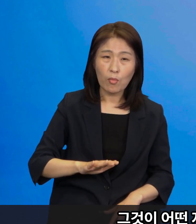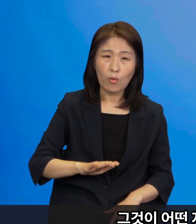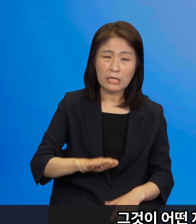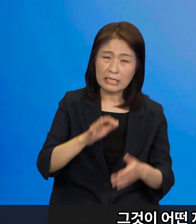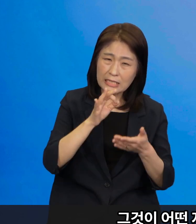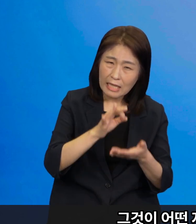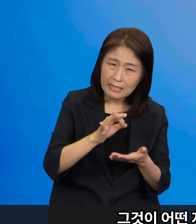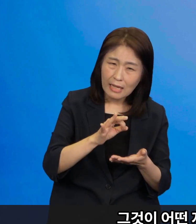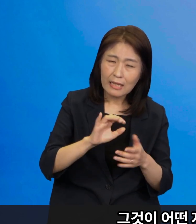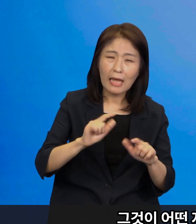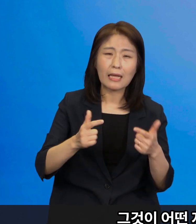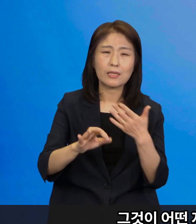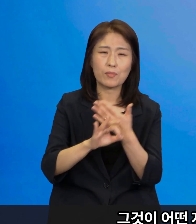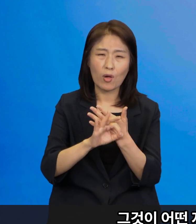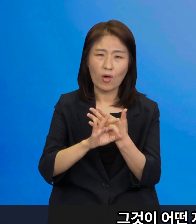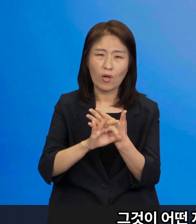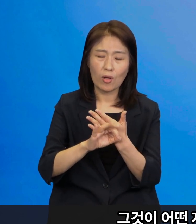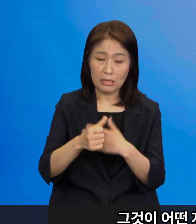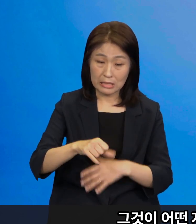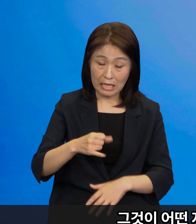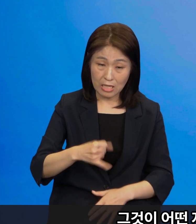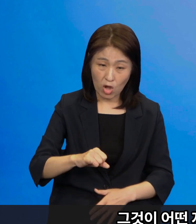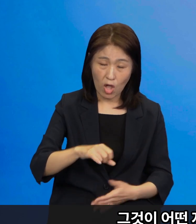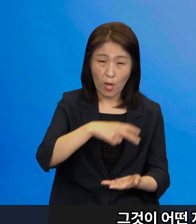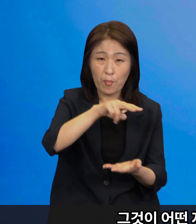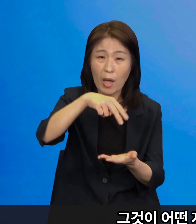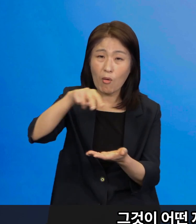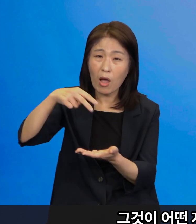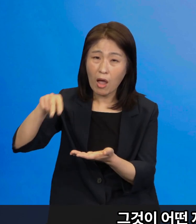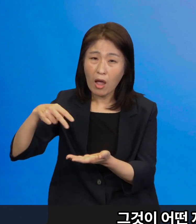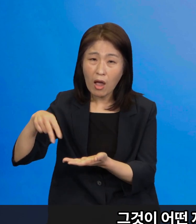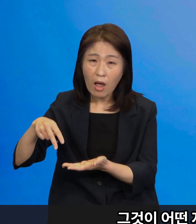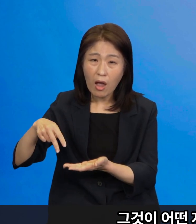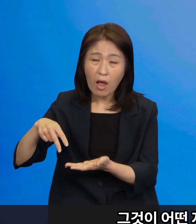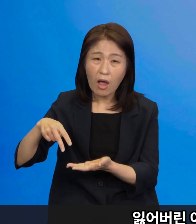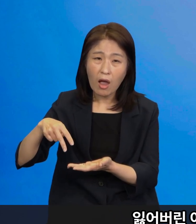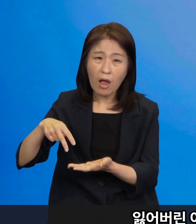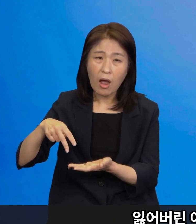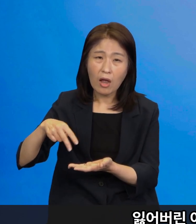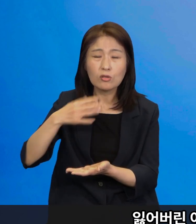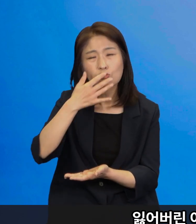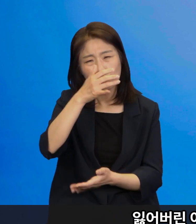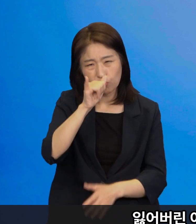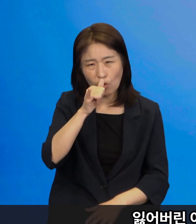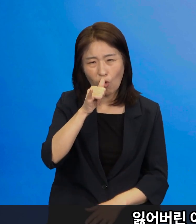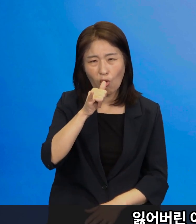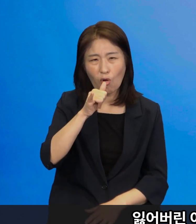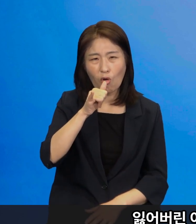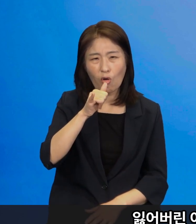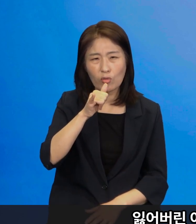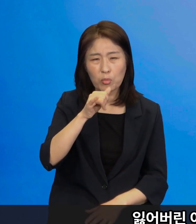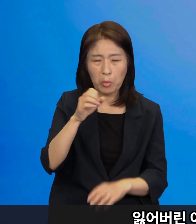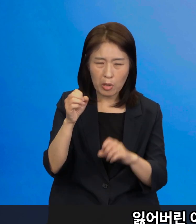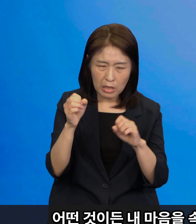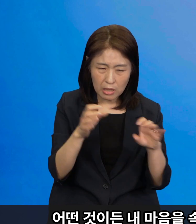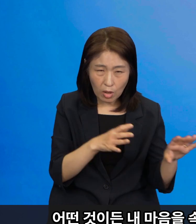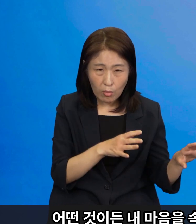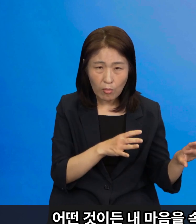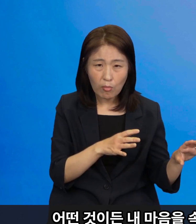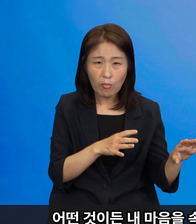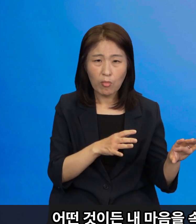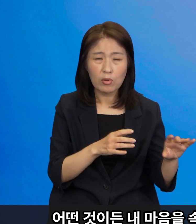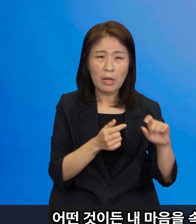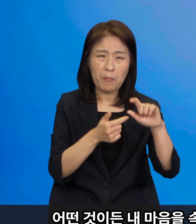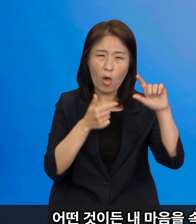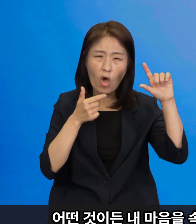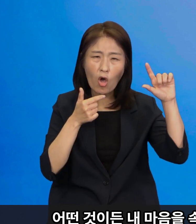어떤 자녀의 방황일 수도 있어요. 잃어버린 어떤 명예일 수도 있어요. 어떤